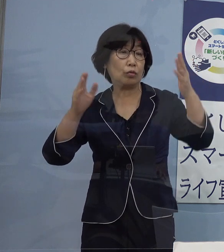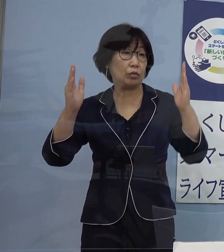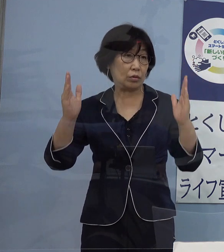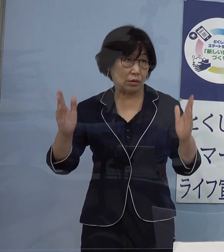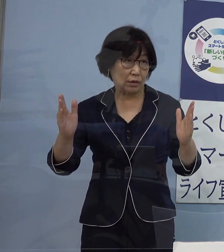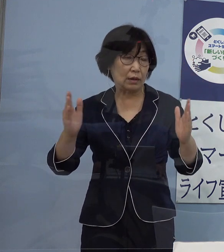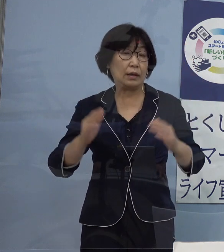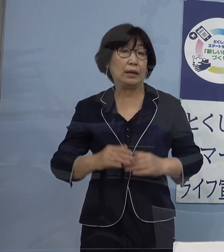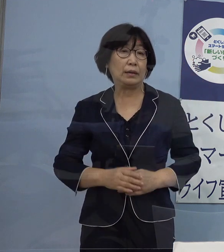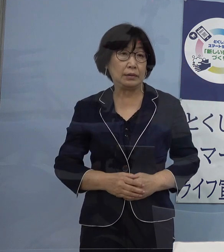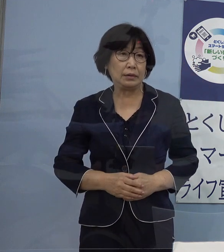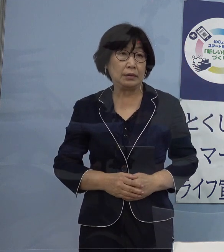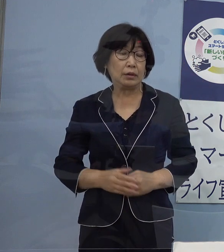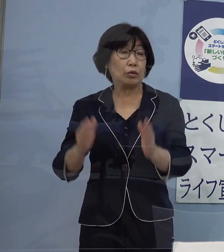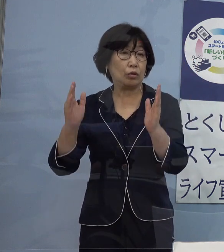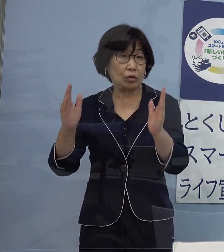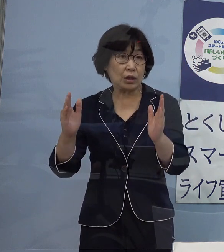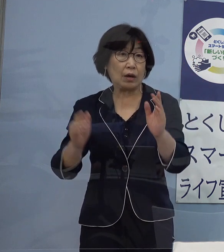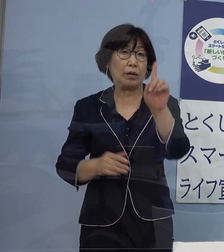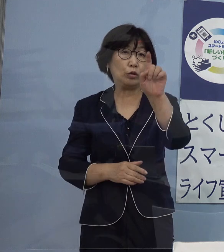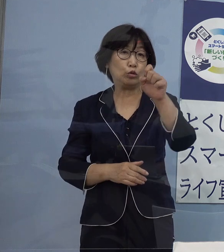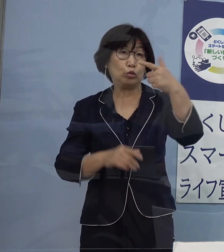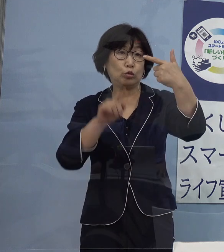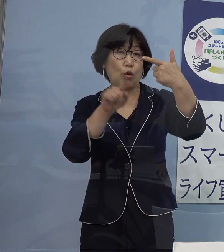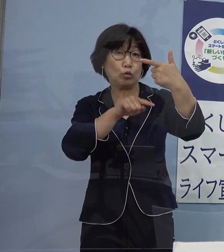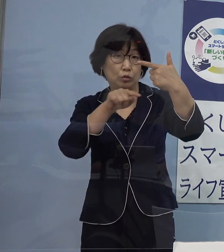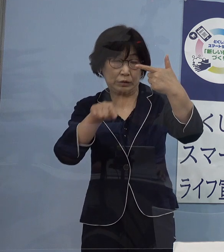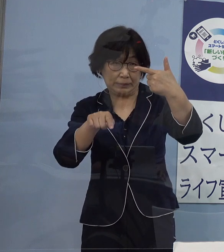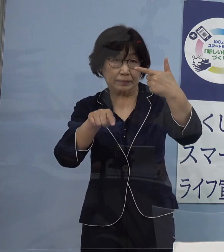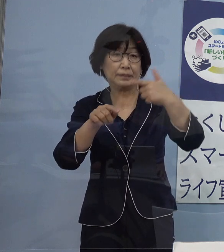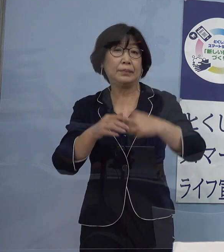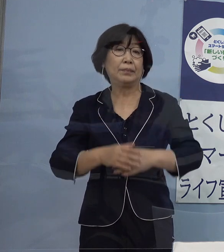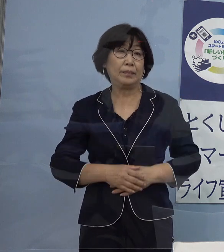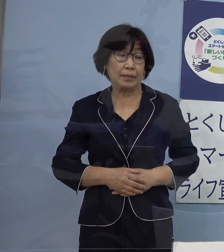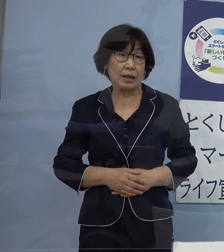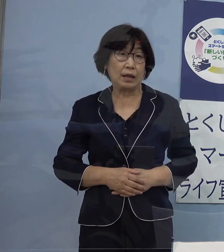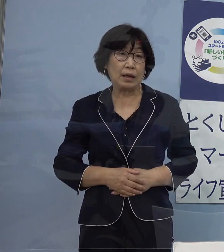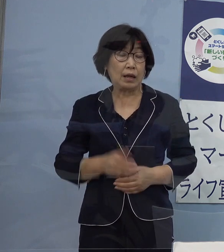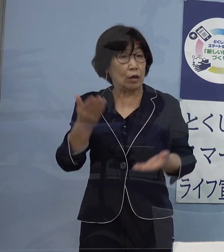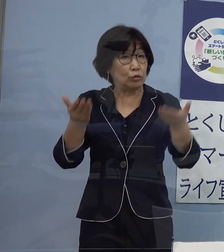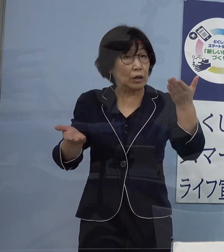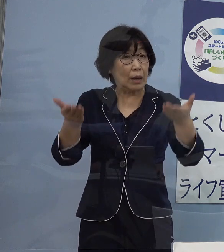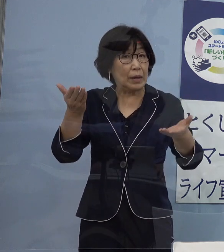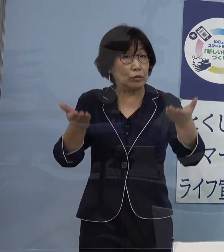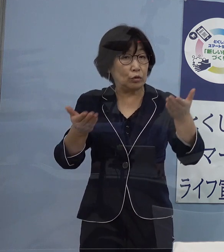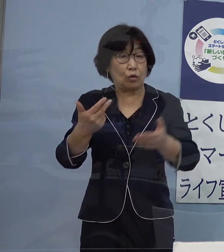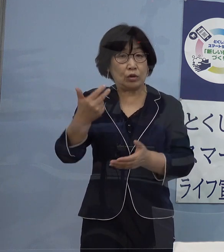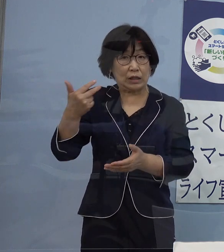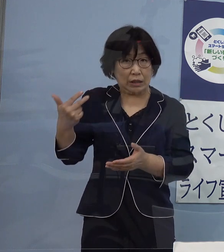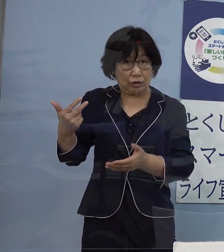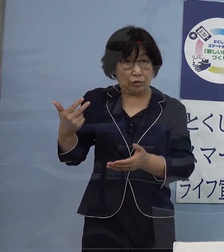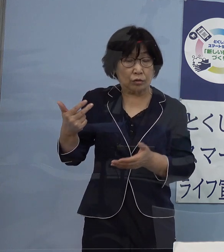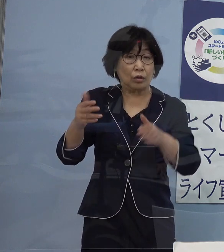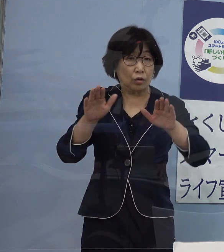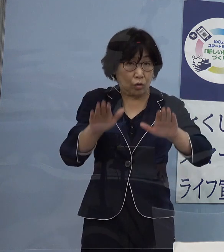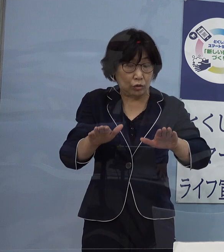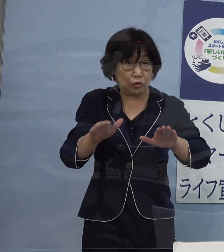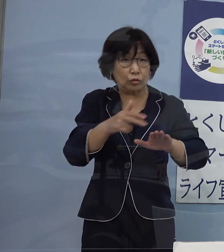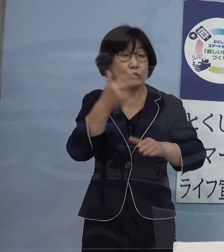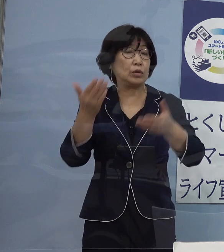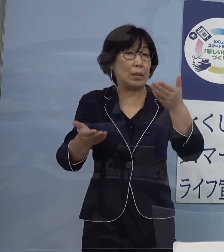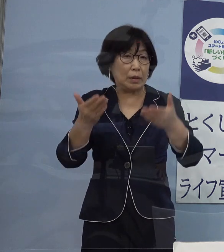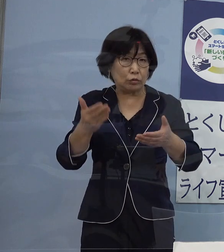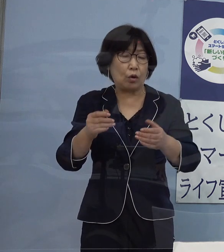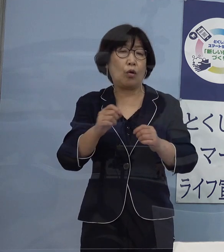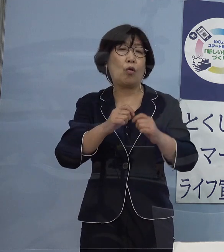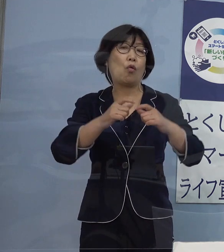。この期間は16名となりましたので、比べますと先週よりも多いということ